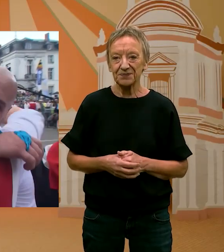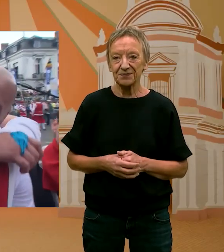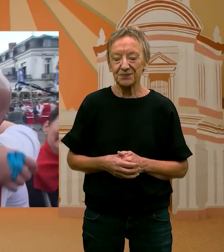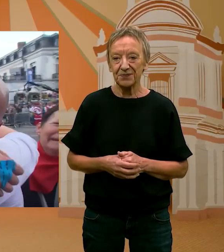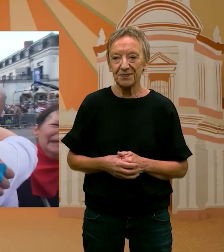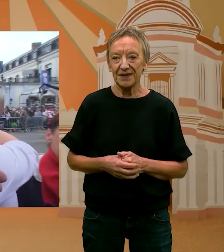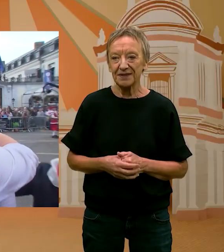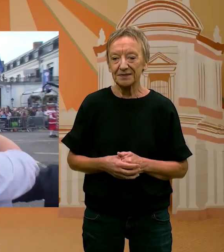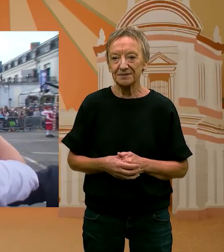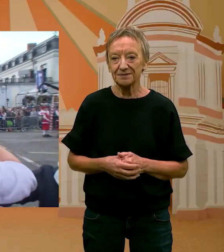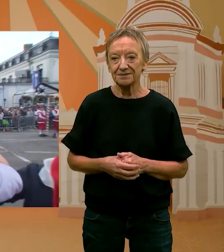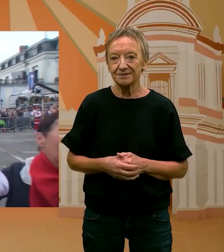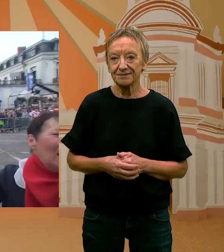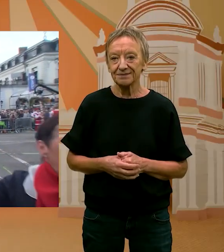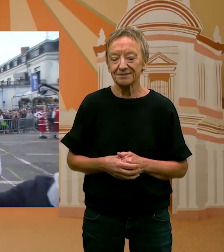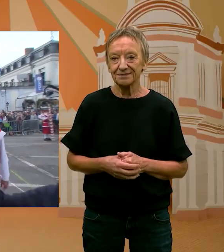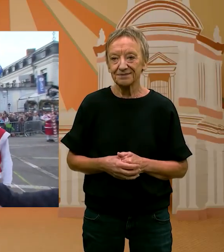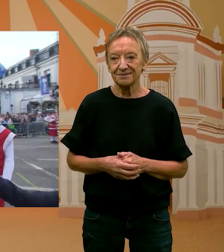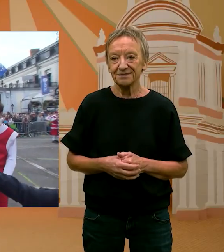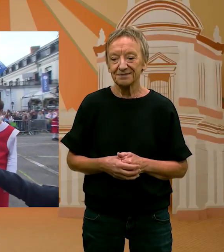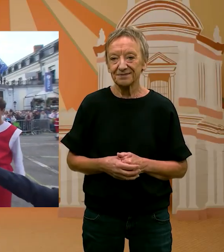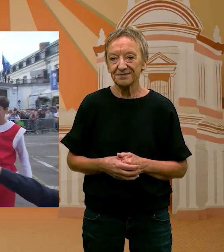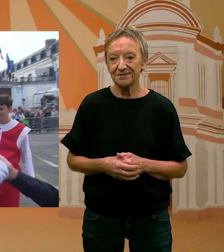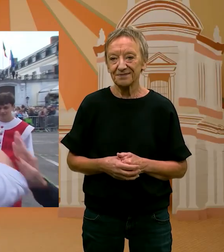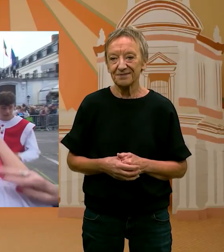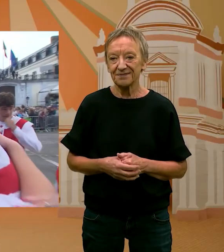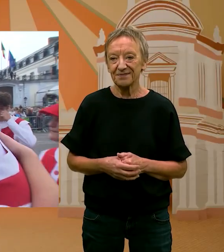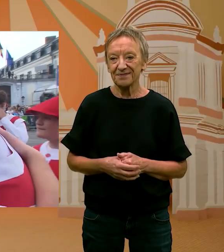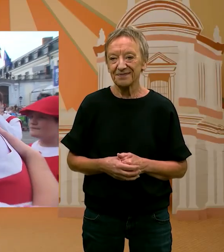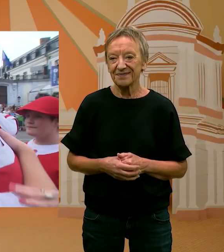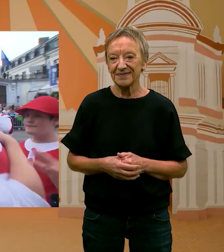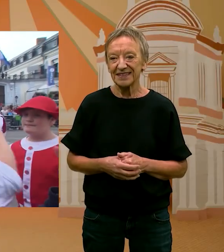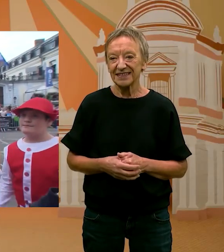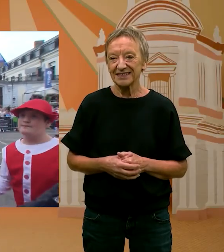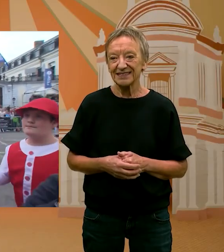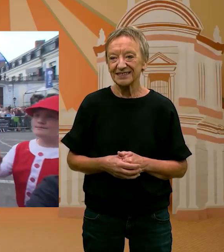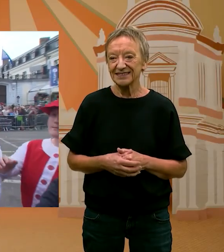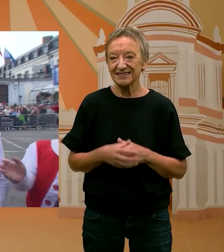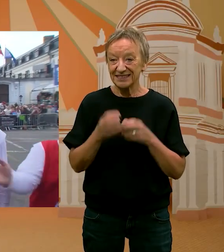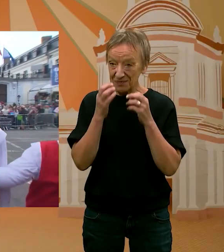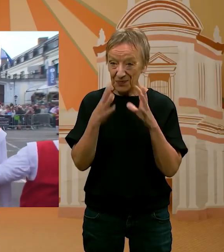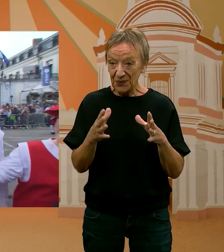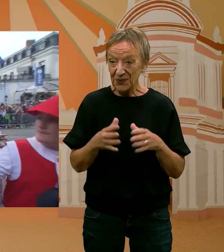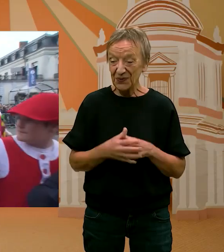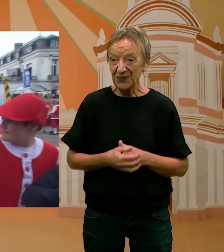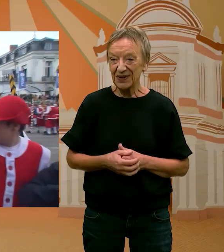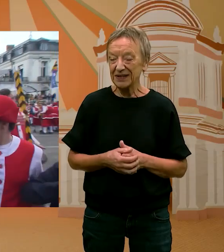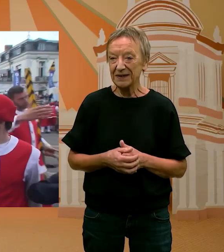Ouais, c'est beau évidemment. Christophe. C'est la maman de Christophe qui était là. Oui, mais la maman, on a toute la famille Corbiot.